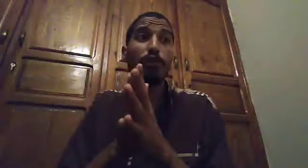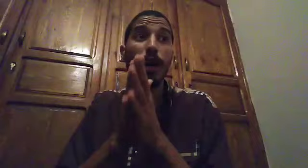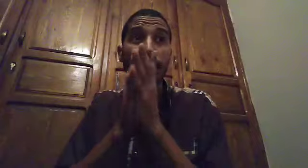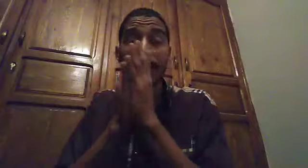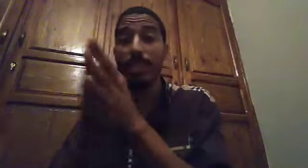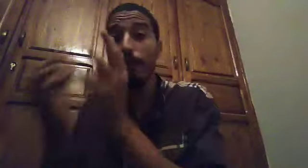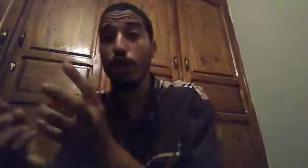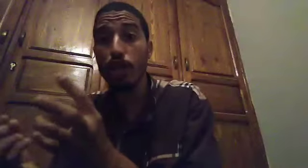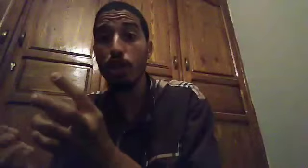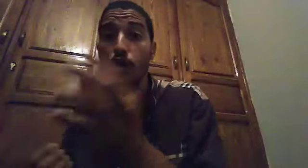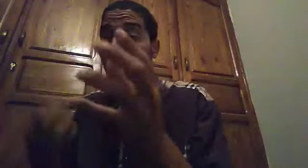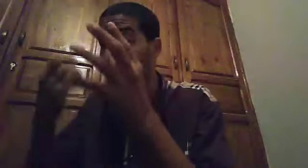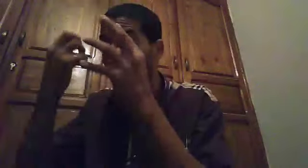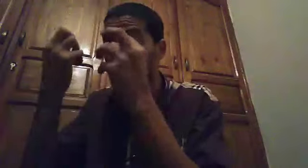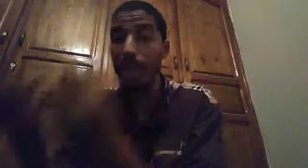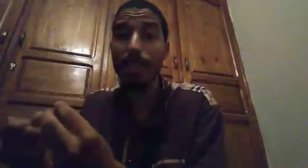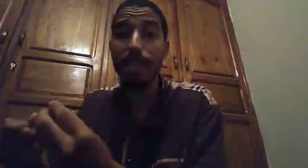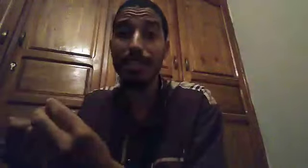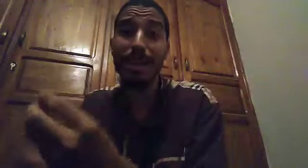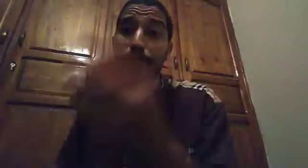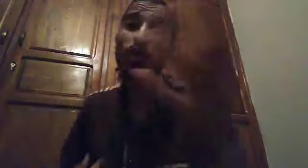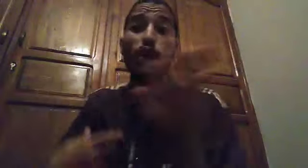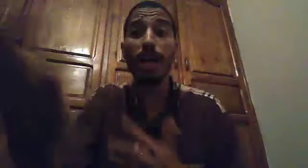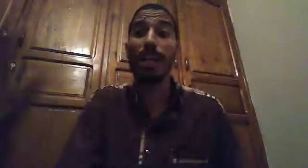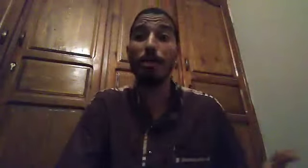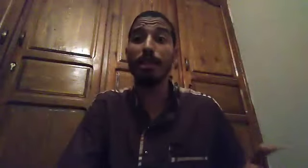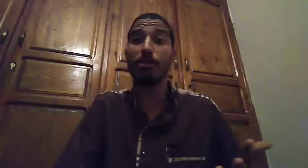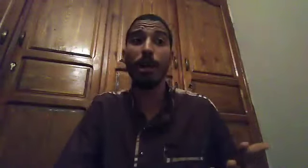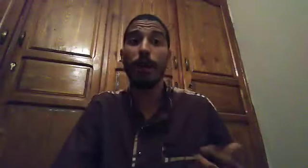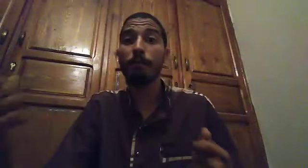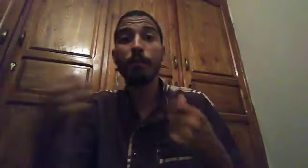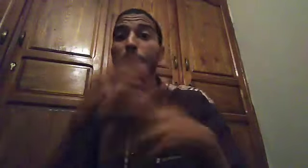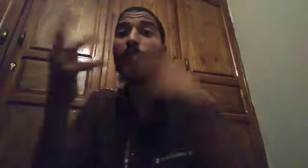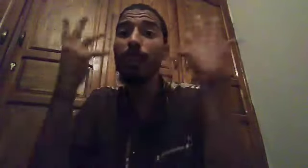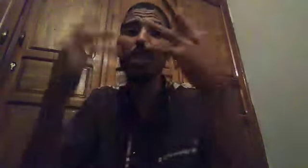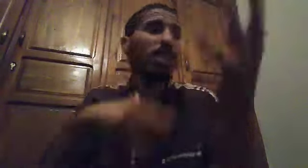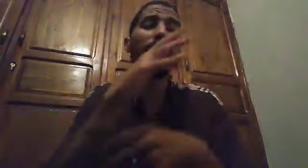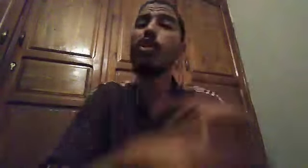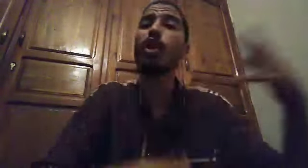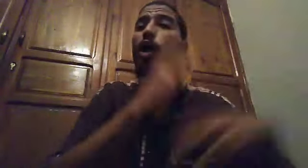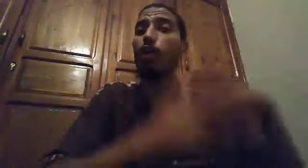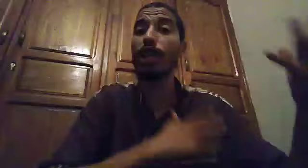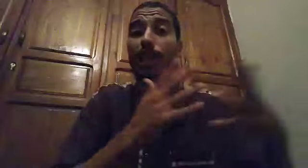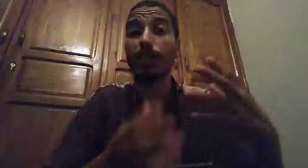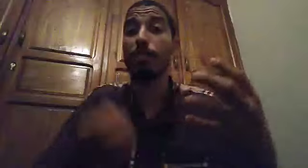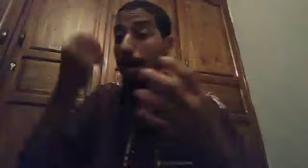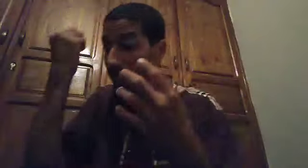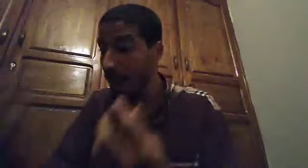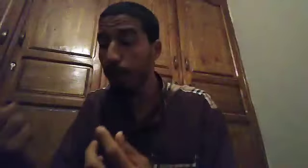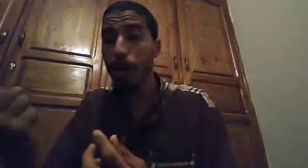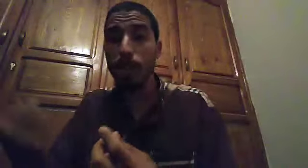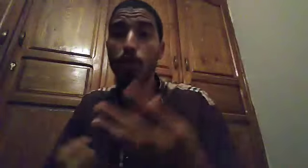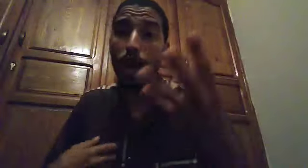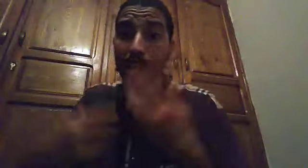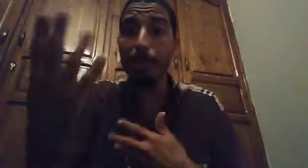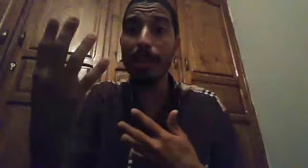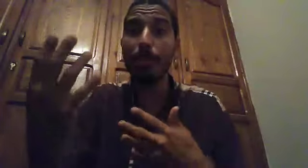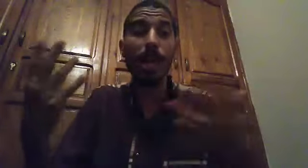ان ميسي اين فوق يجد الكره او في اللحظه اللي كيستلم فيها الكره كيلعب لدي ماريا، ما كيفكرش حتى انه يراوغ ولا يتقدم، اين فوق يجد الكره كيلعب لدي ماريا.